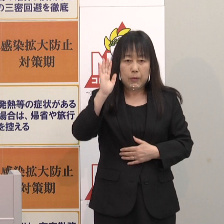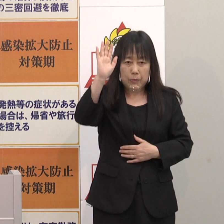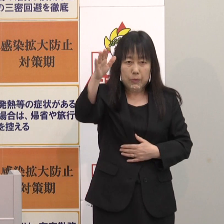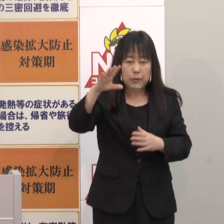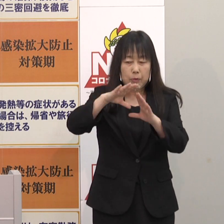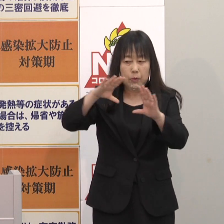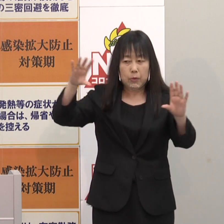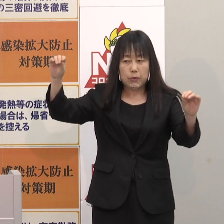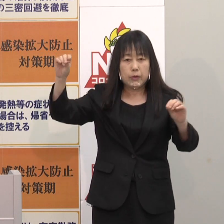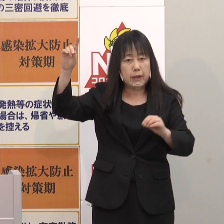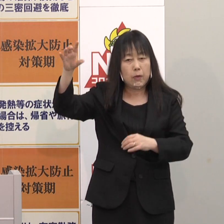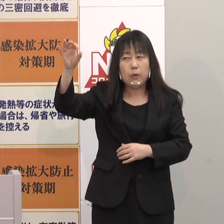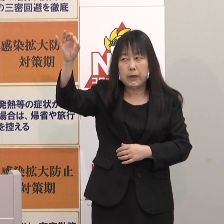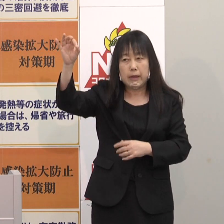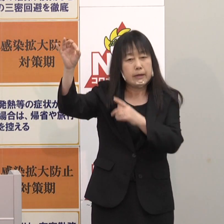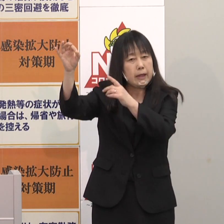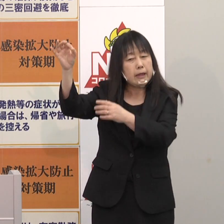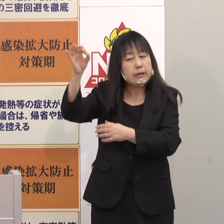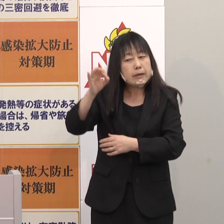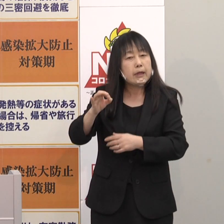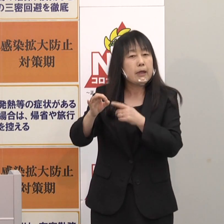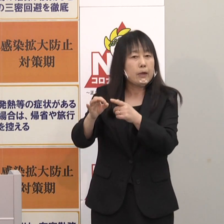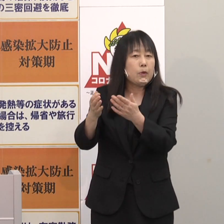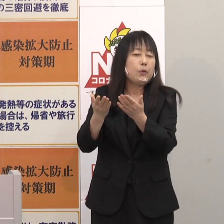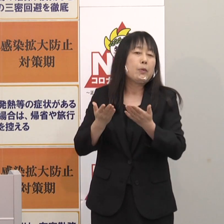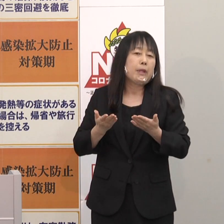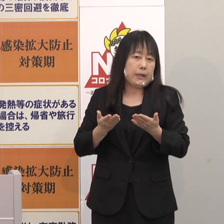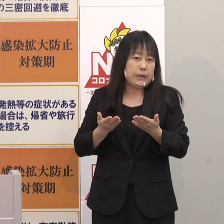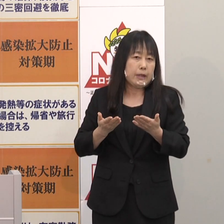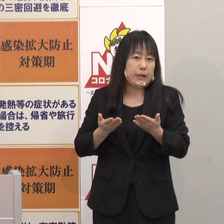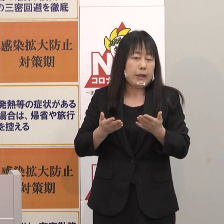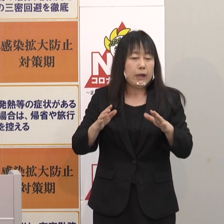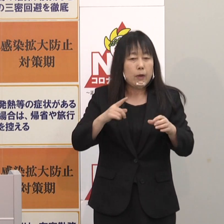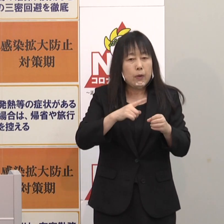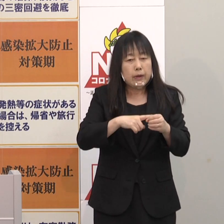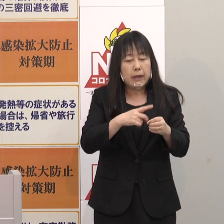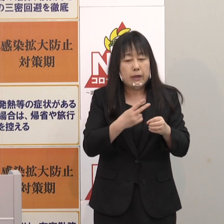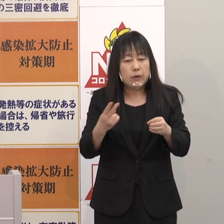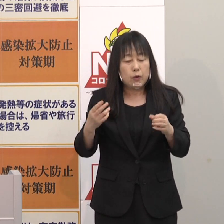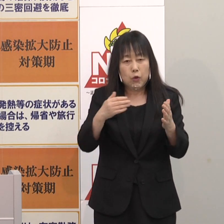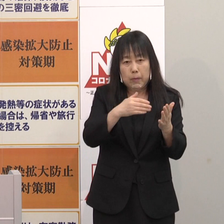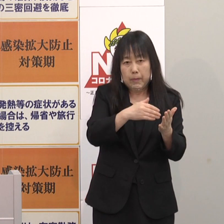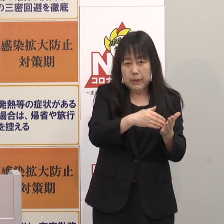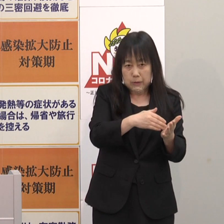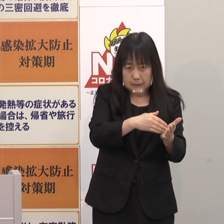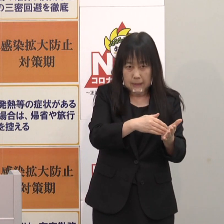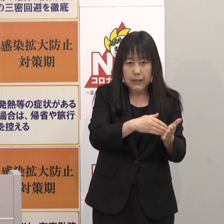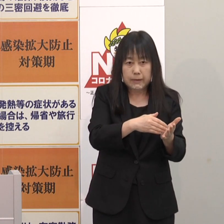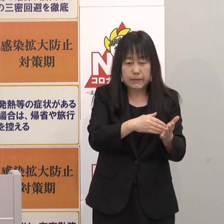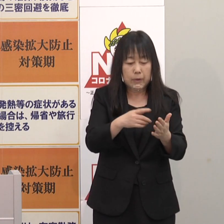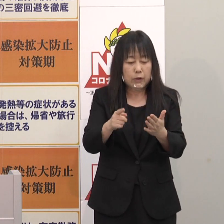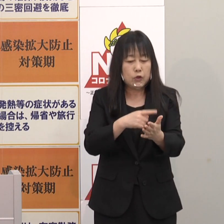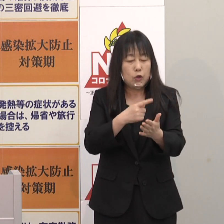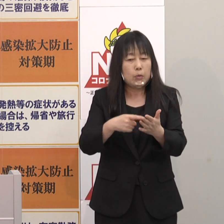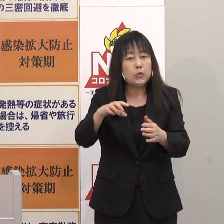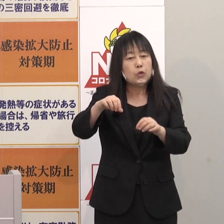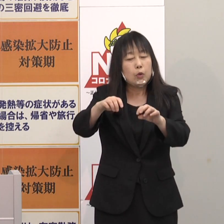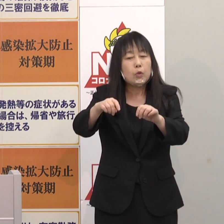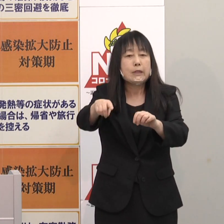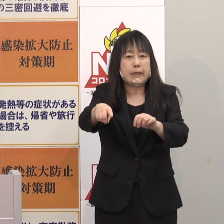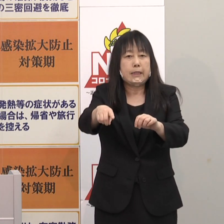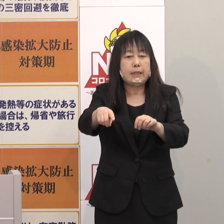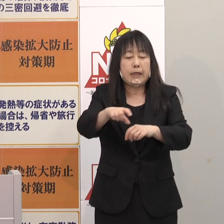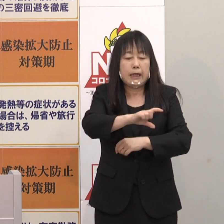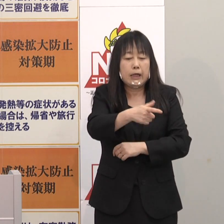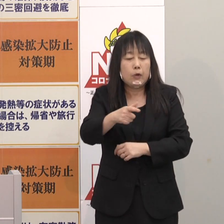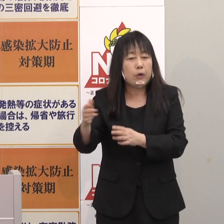国の財政支援が受けられる今年度末までに関連施設の撤去 処分地の整地を完了することとしておりま